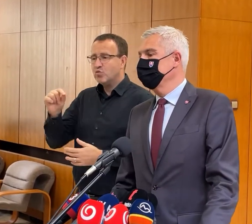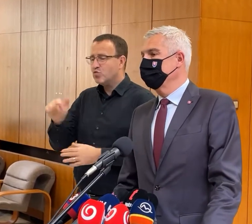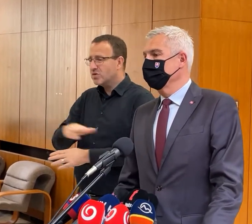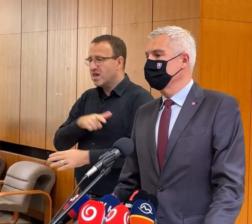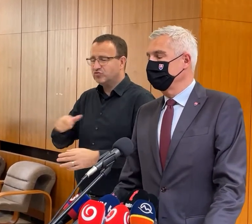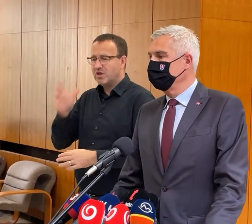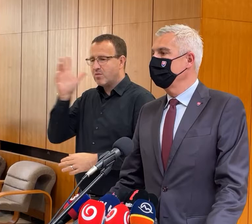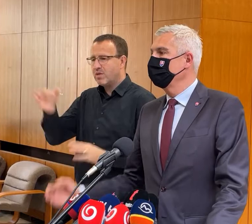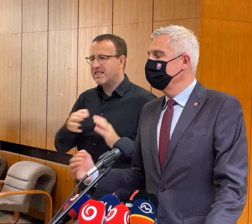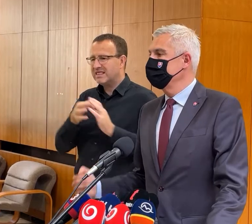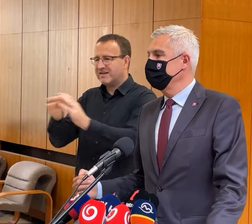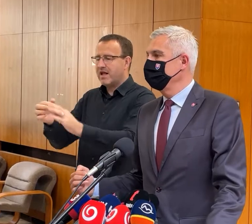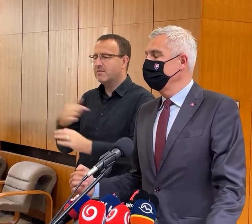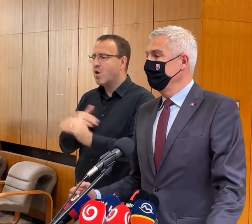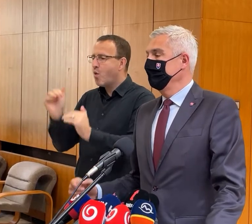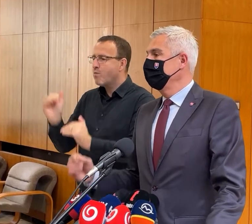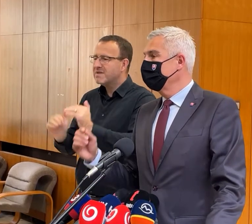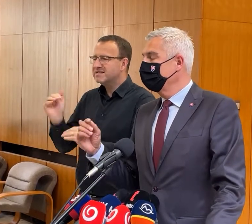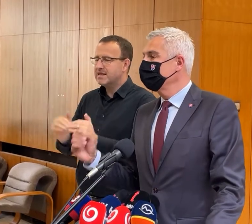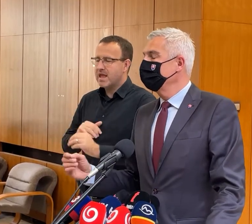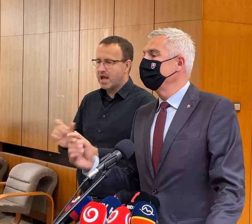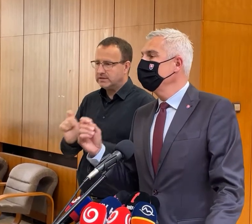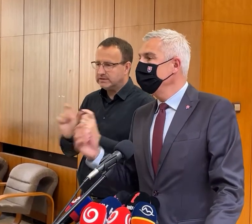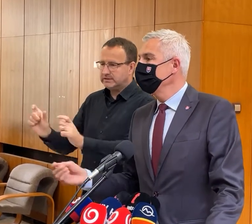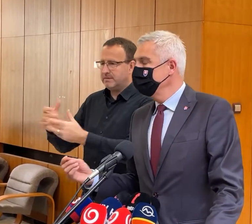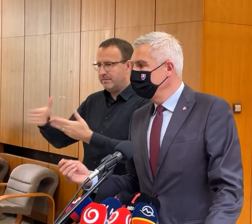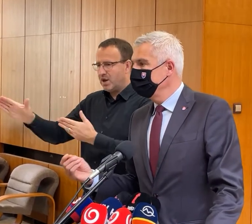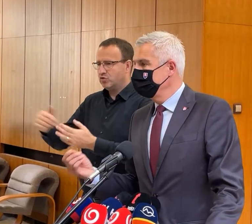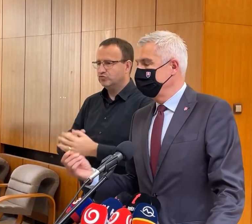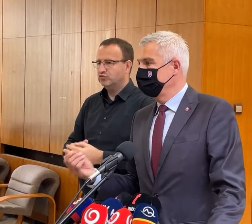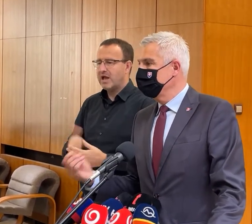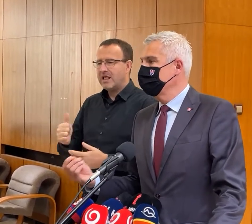to, aby sme odstraňovali obmedzeniami a garantujem, ani